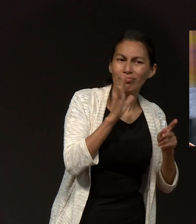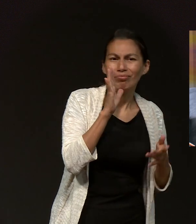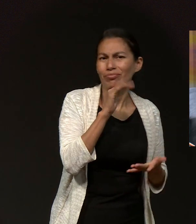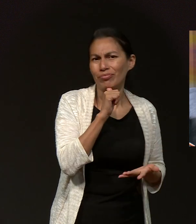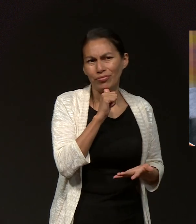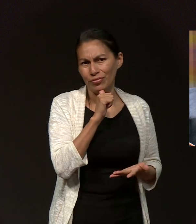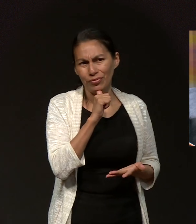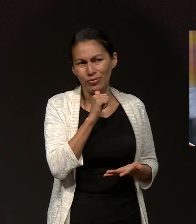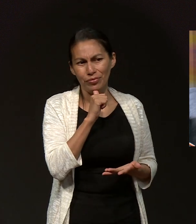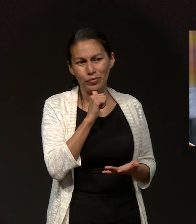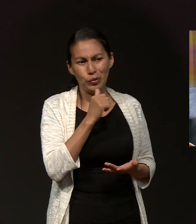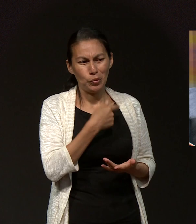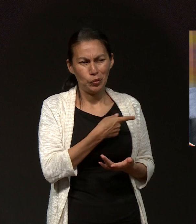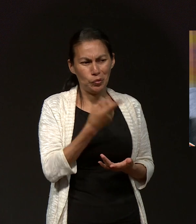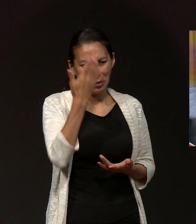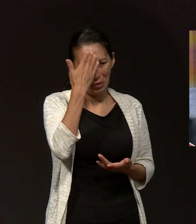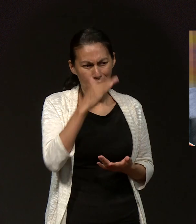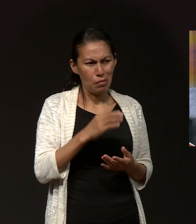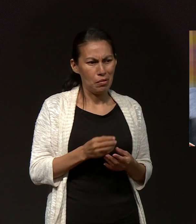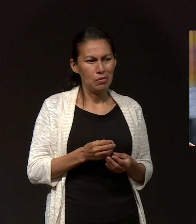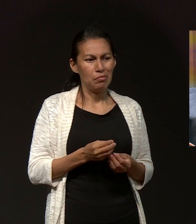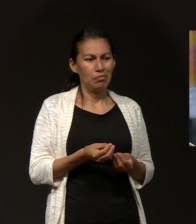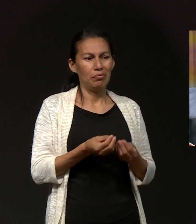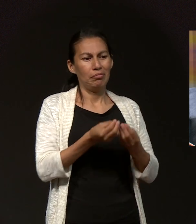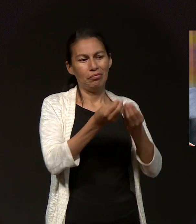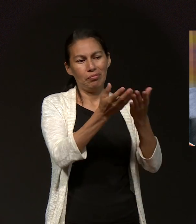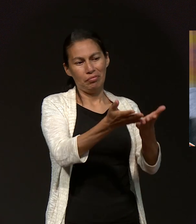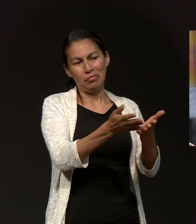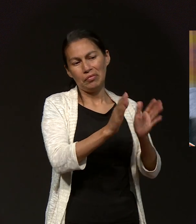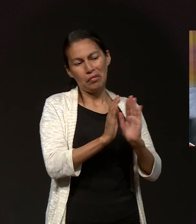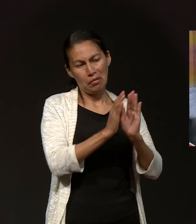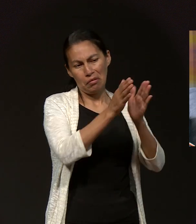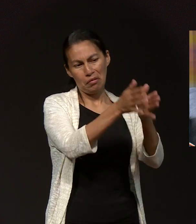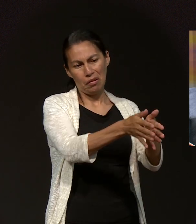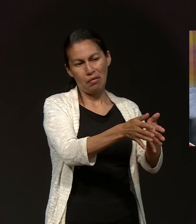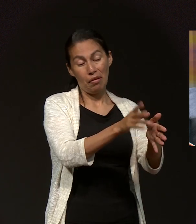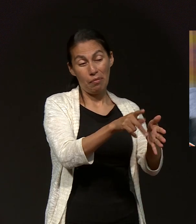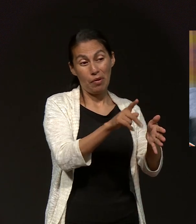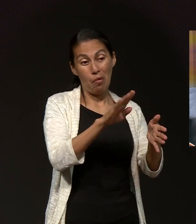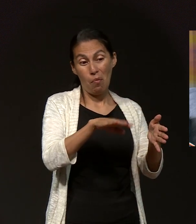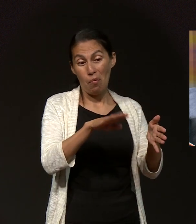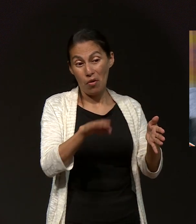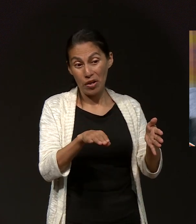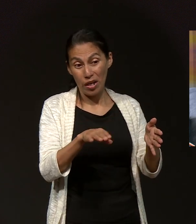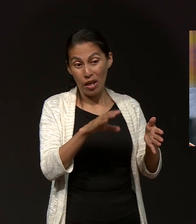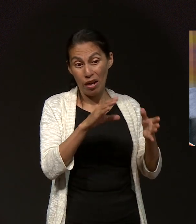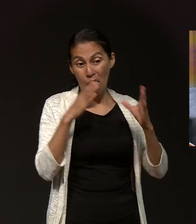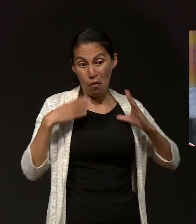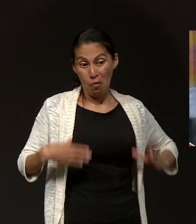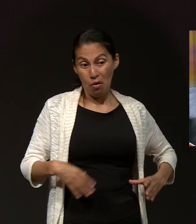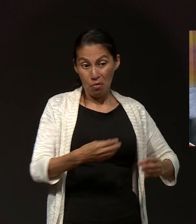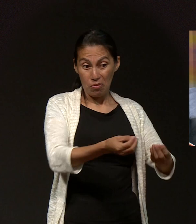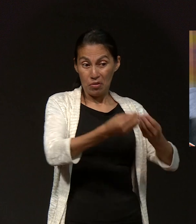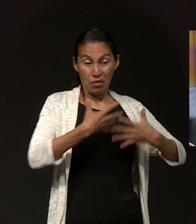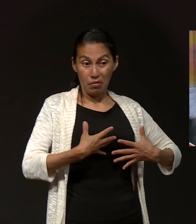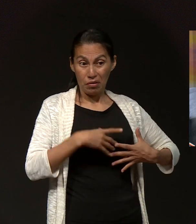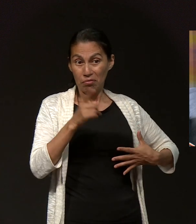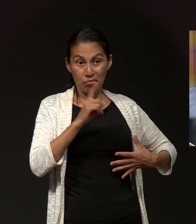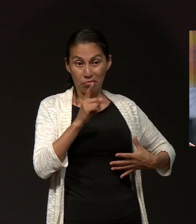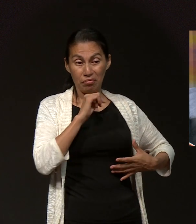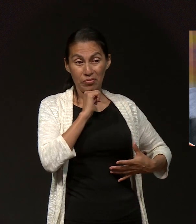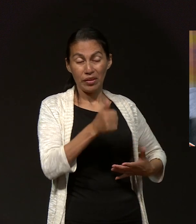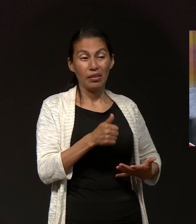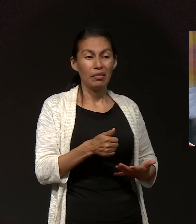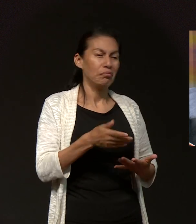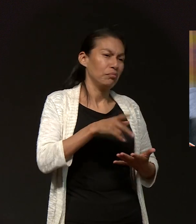y había la incertidumbre de que entró y no sabíamos si salía, porque si llegaban a fallecer, tampoco te regresaban el cuerpo ni nada. Entonces, ya no